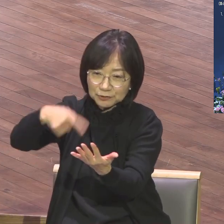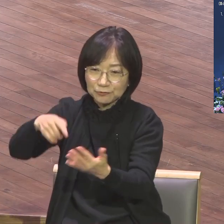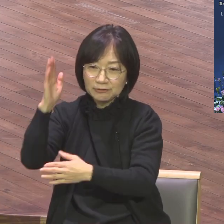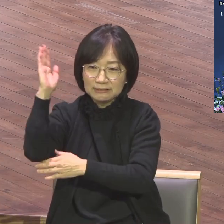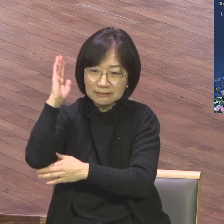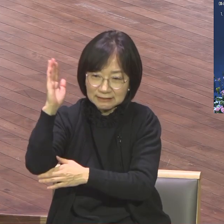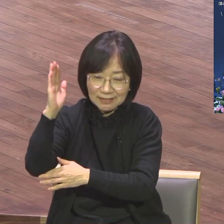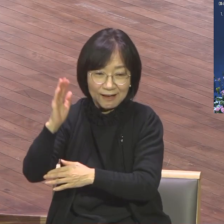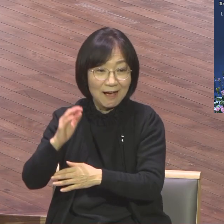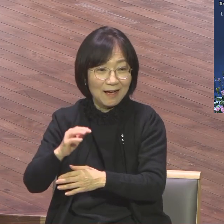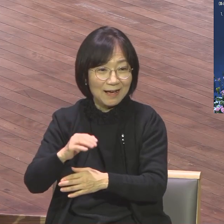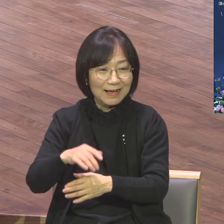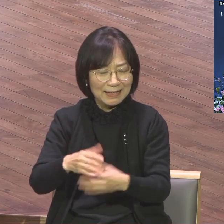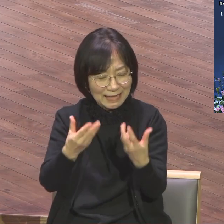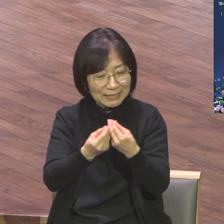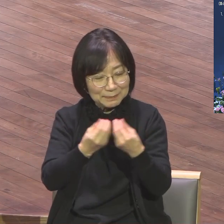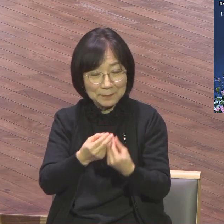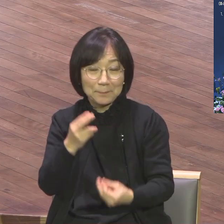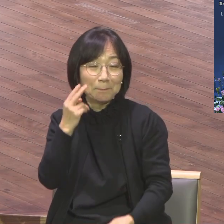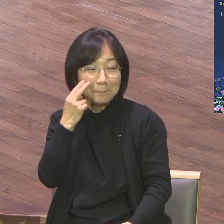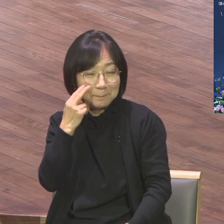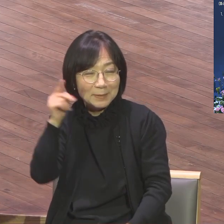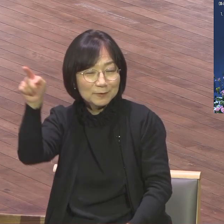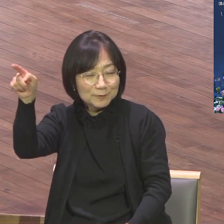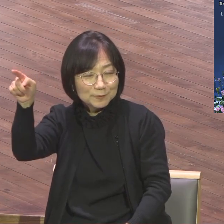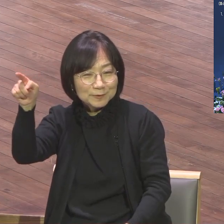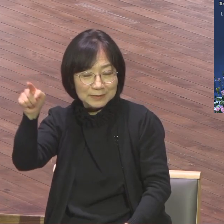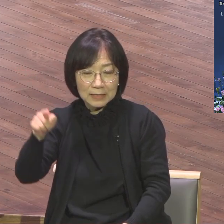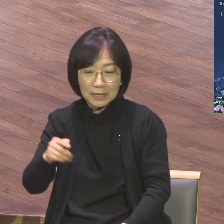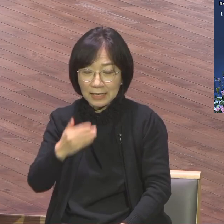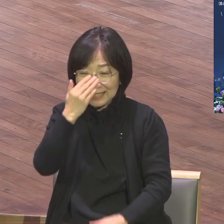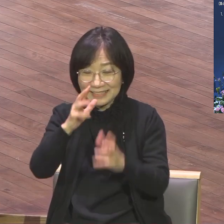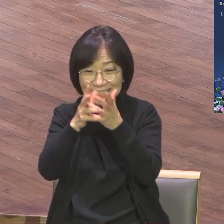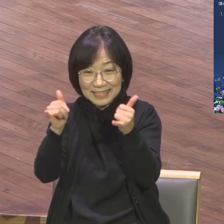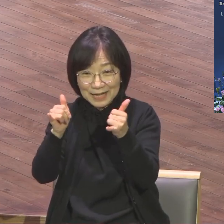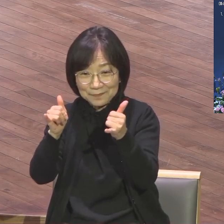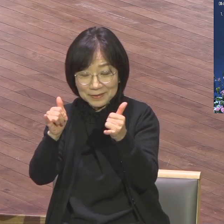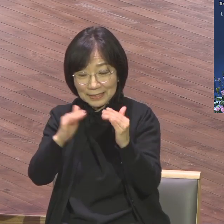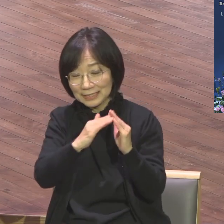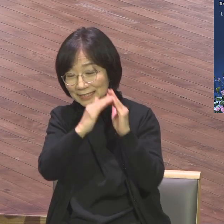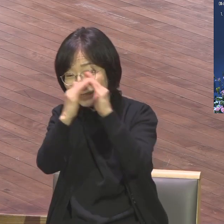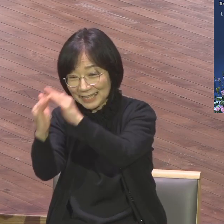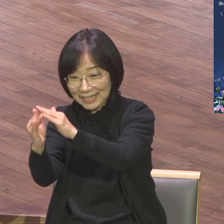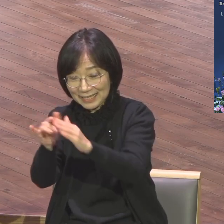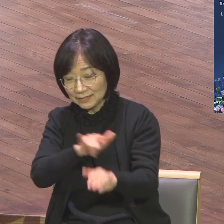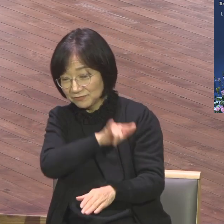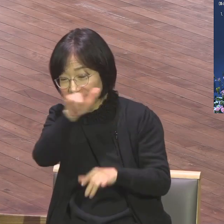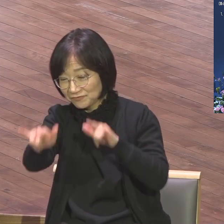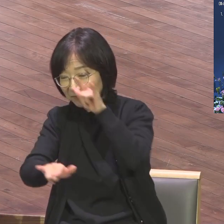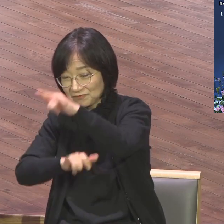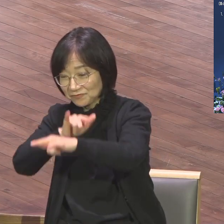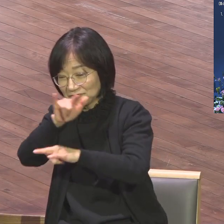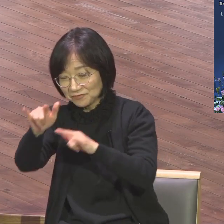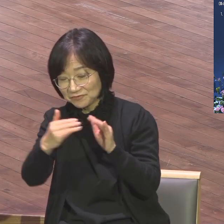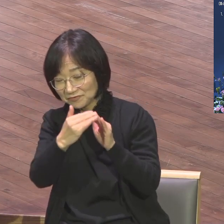미국 가도 이스라엘 사람 사는 땅이 따로 있어요. 미국 안에서도 유대인들이 사는 땅이